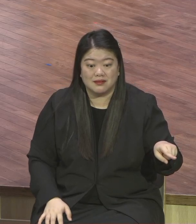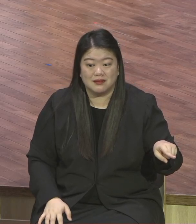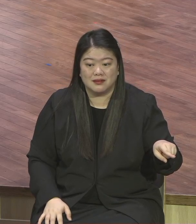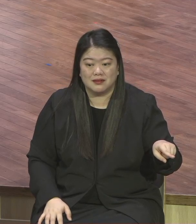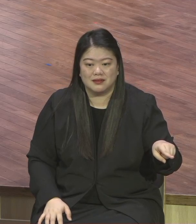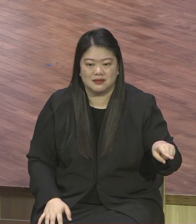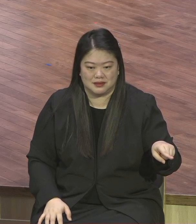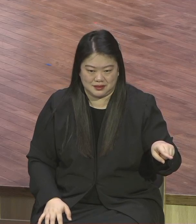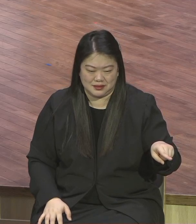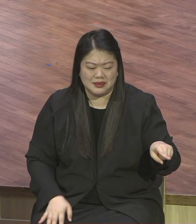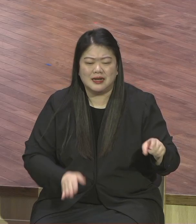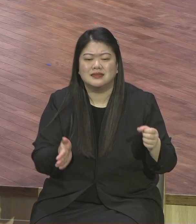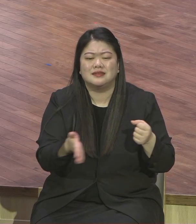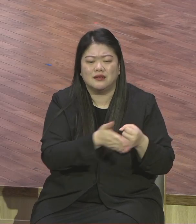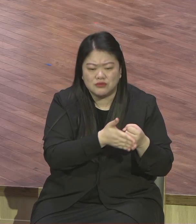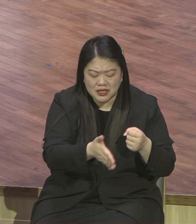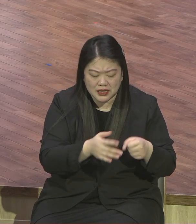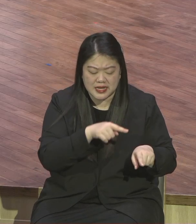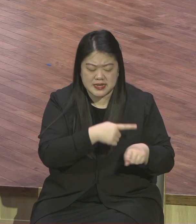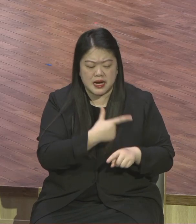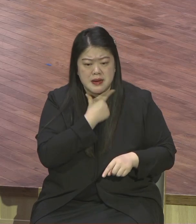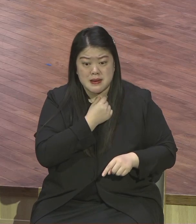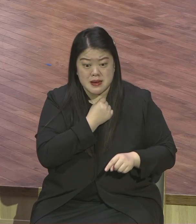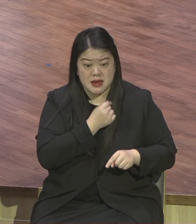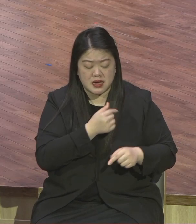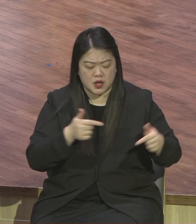그래서 충만받아라.